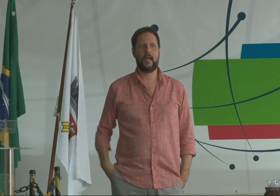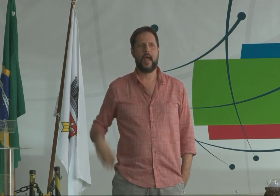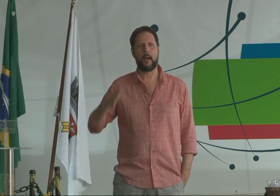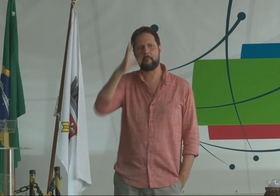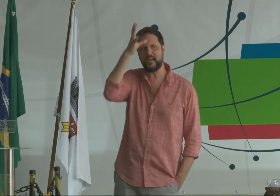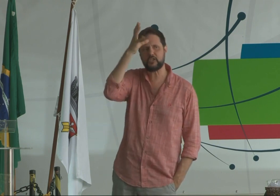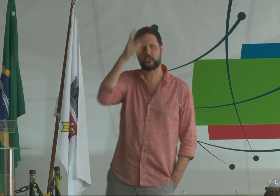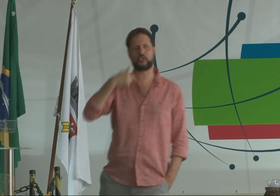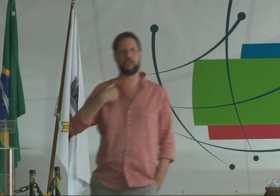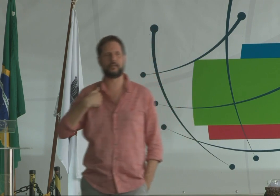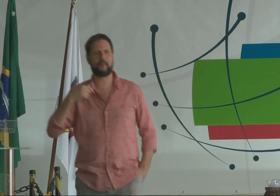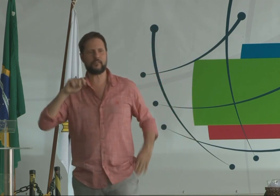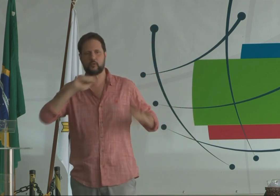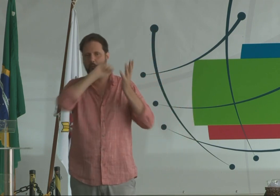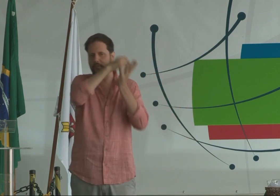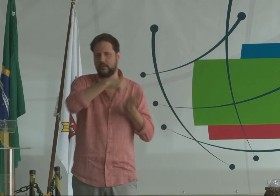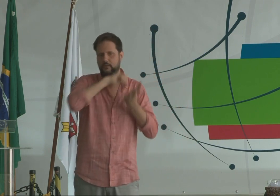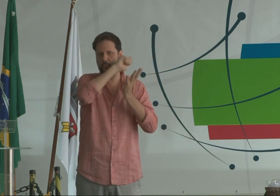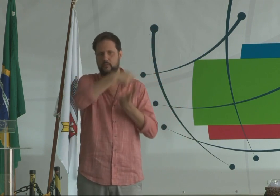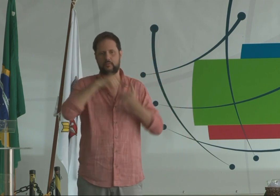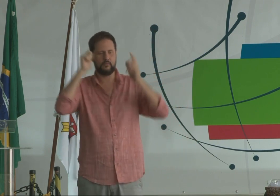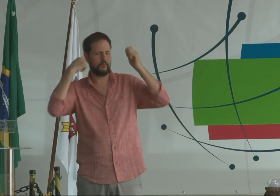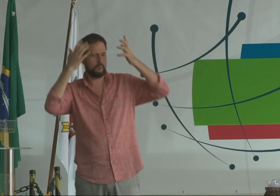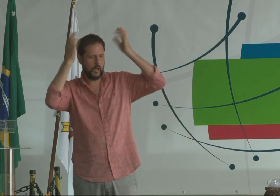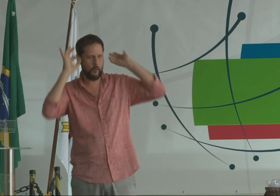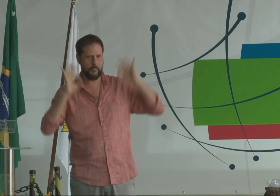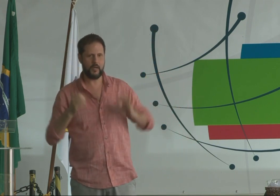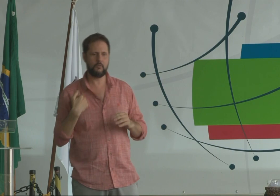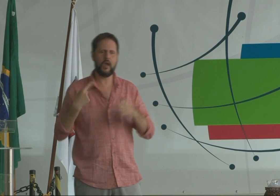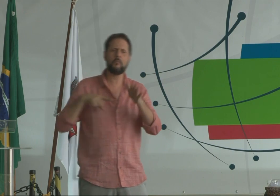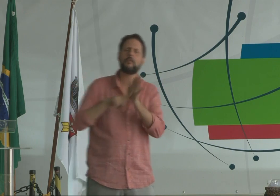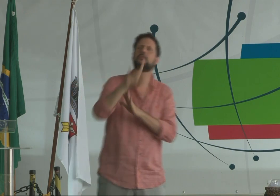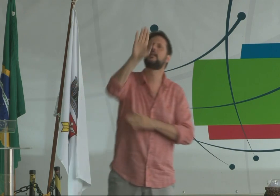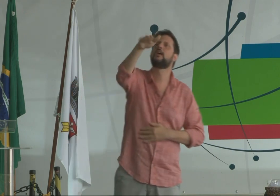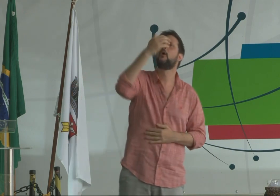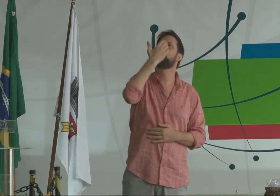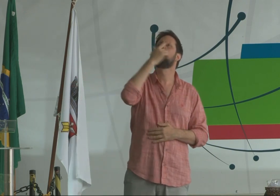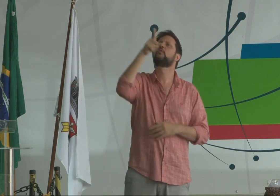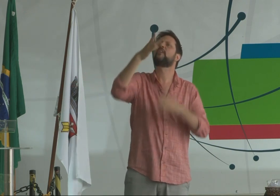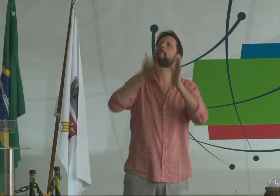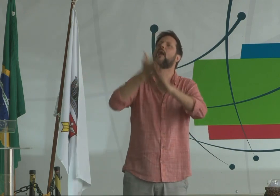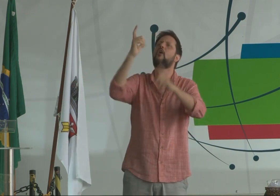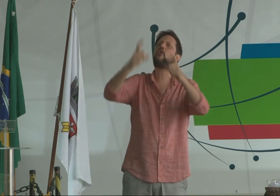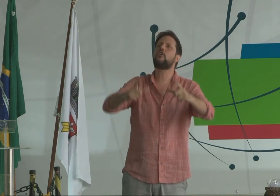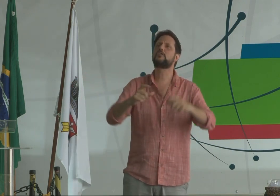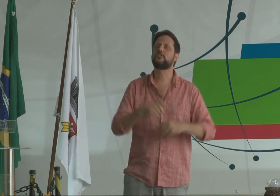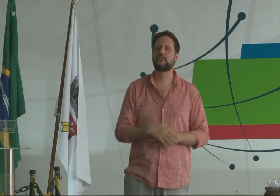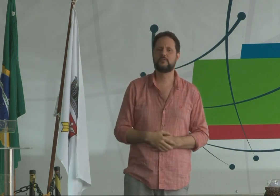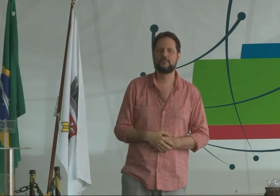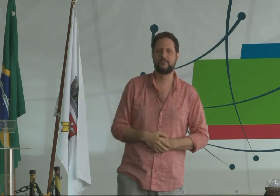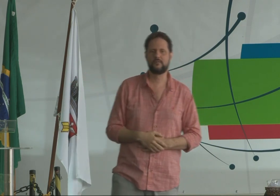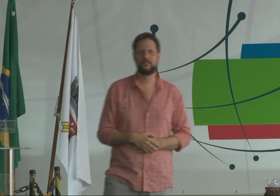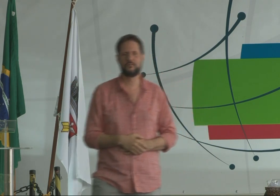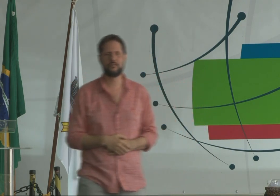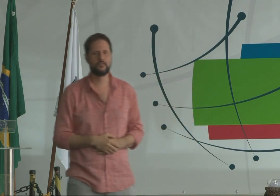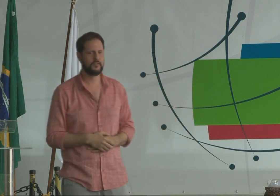Isso para mim, minha tia estava só... Minha tia estava sem rumo. Um dia eu perguntei. Ah, você vai para onde?